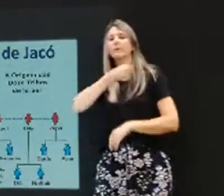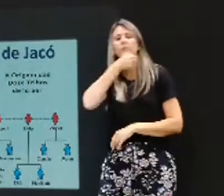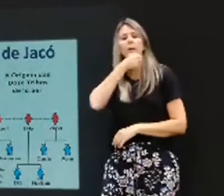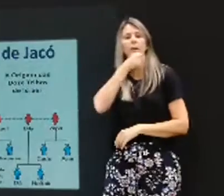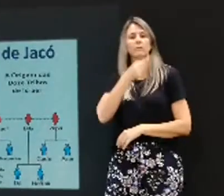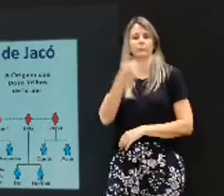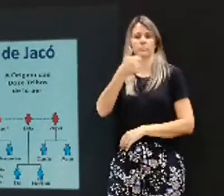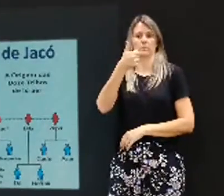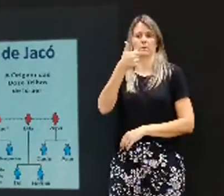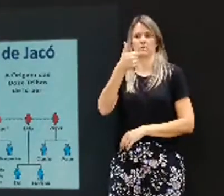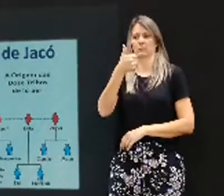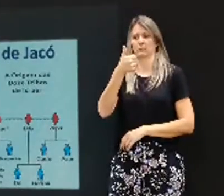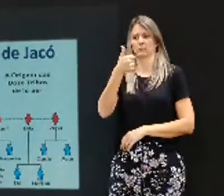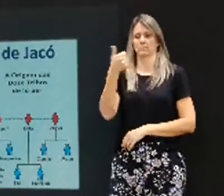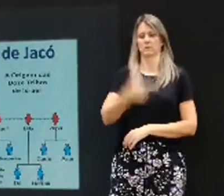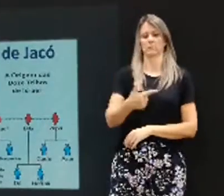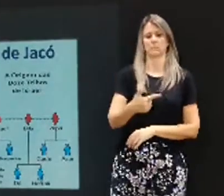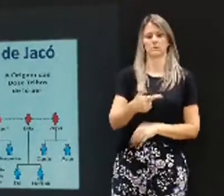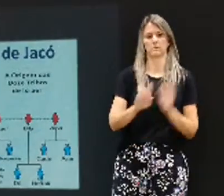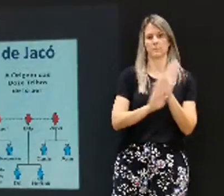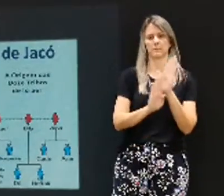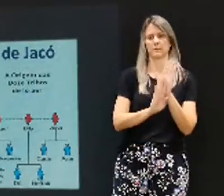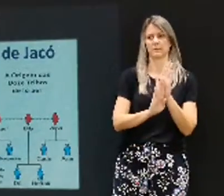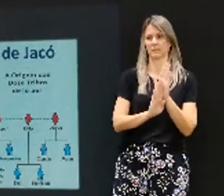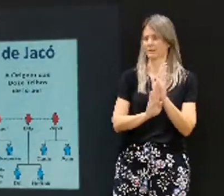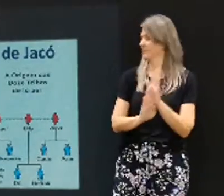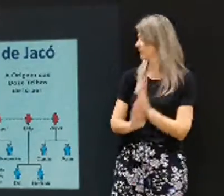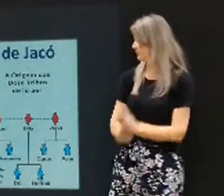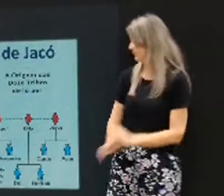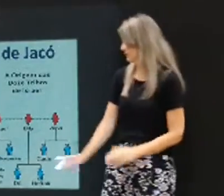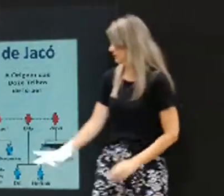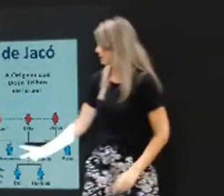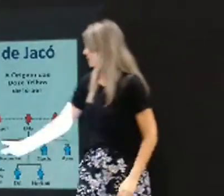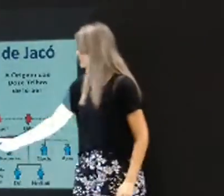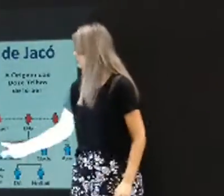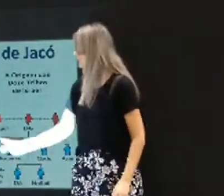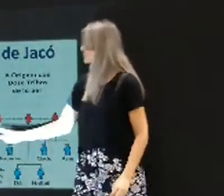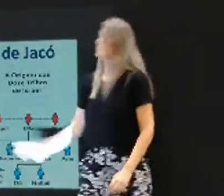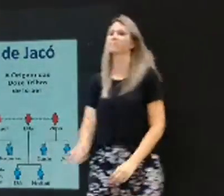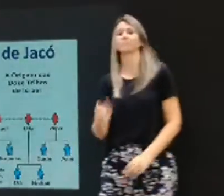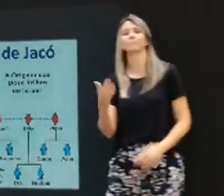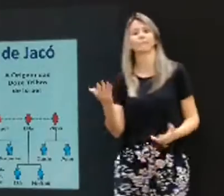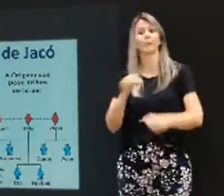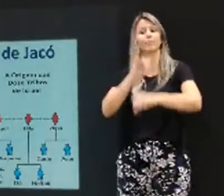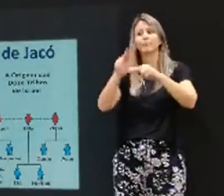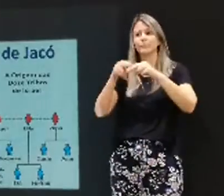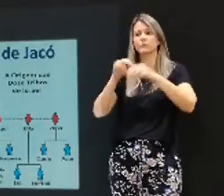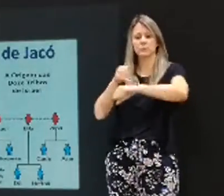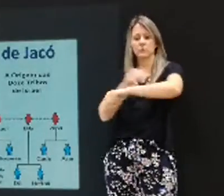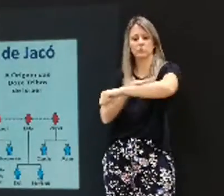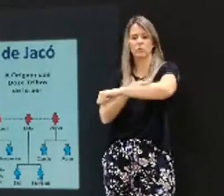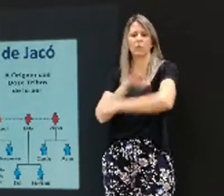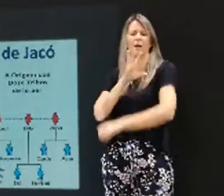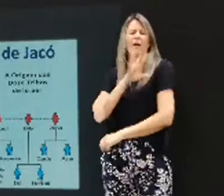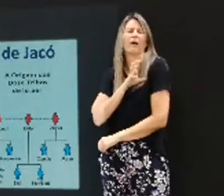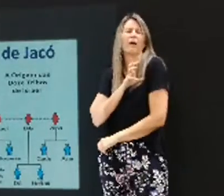e José era mais velho e Benjamim era mais jovem. 2 filhos de Raquel. Por